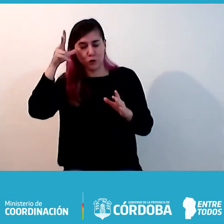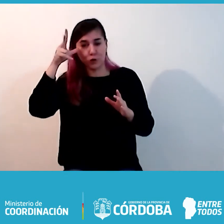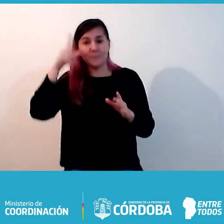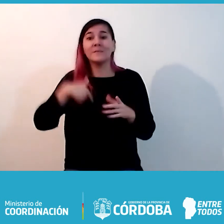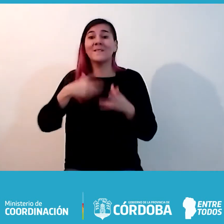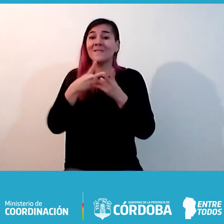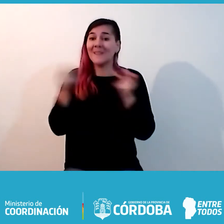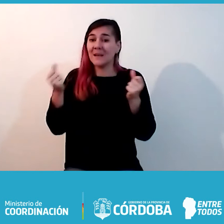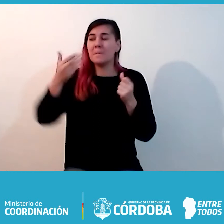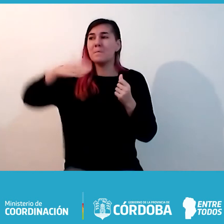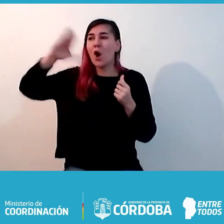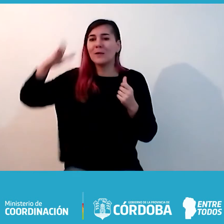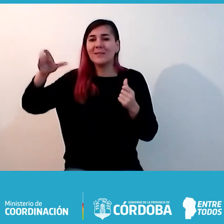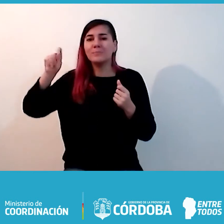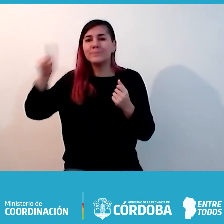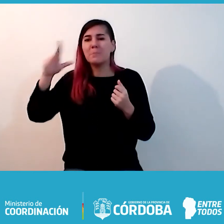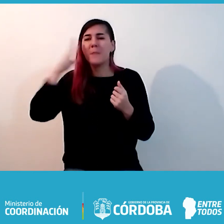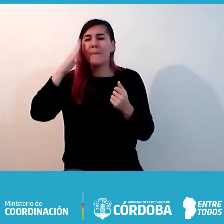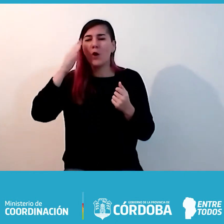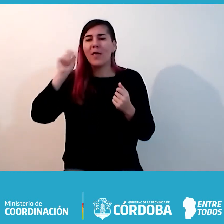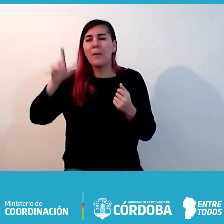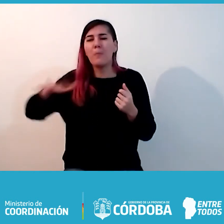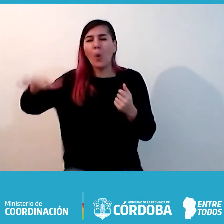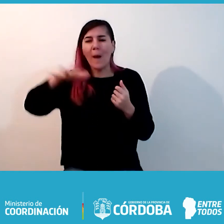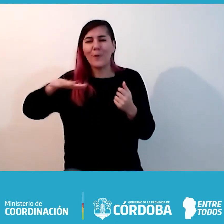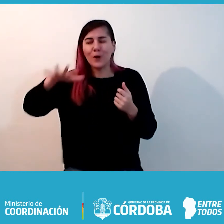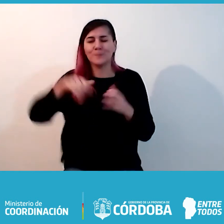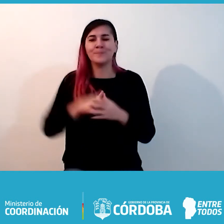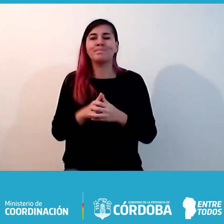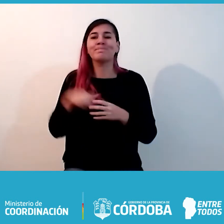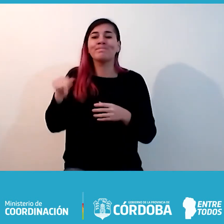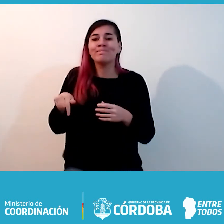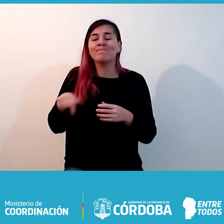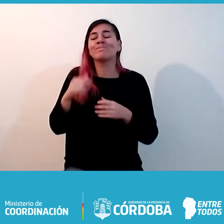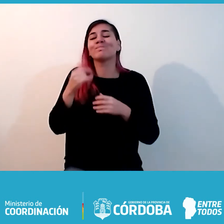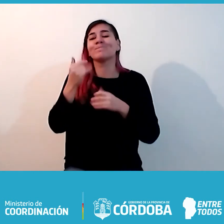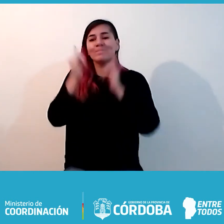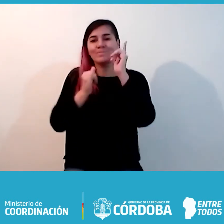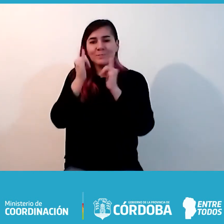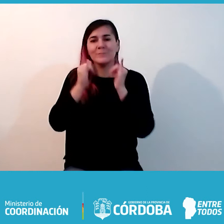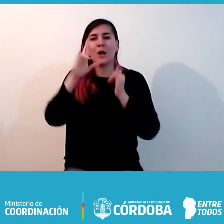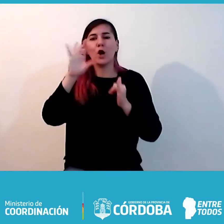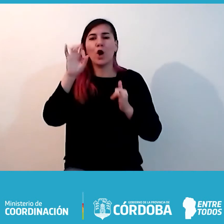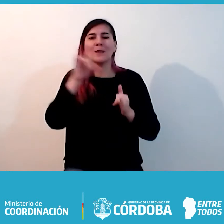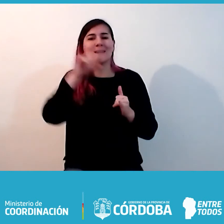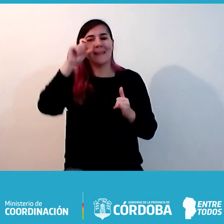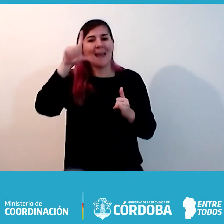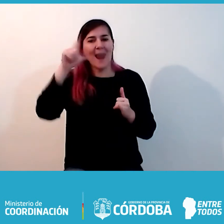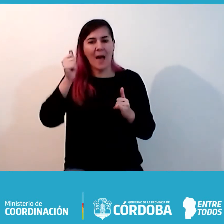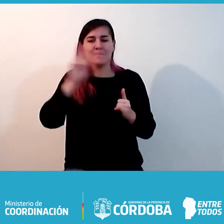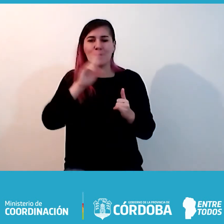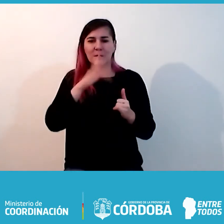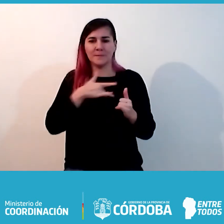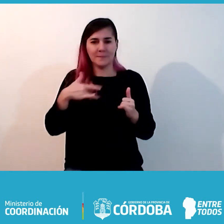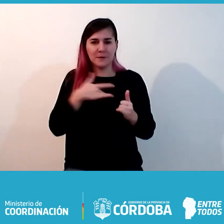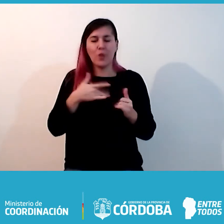es la memoria de los pueblos. Se le confiere la palabra a la señora Roteda Adriana Marcela, quien se presenta y dice ser docente y